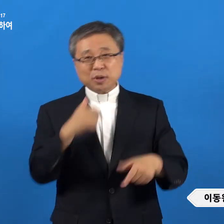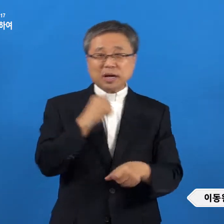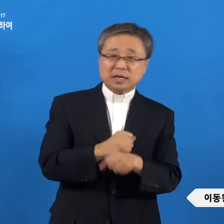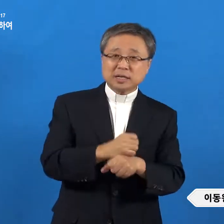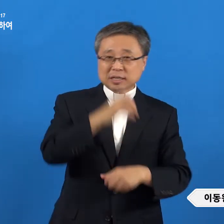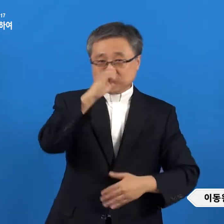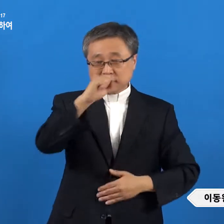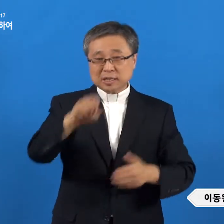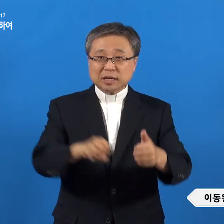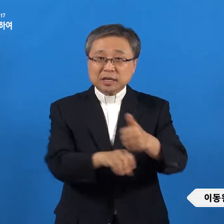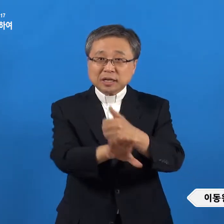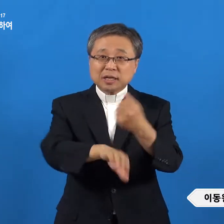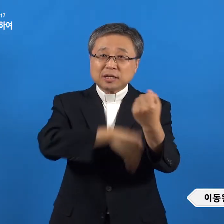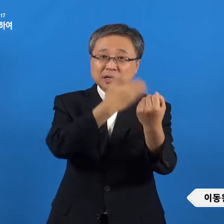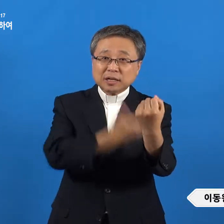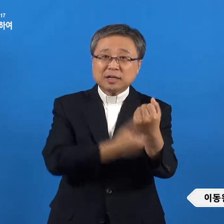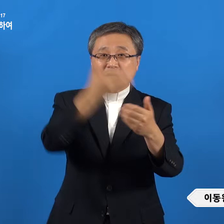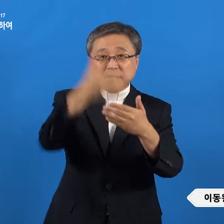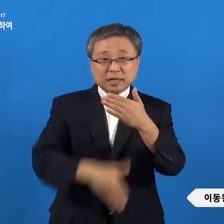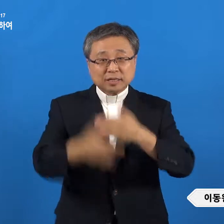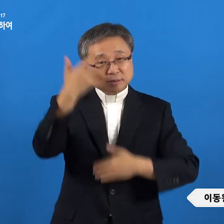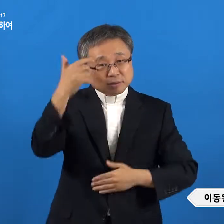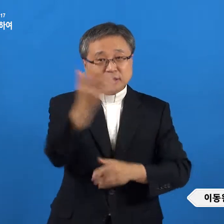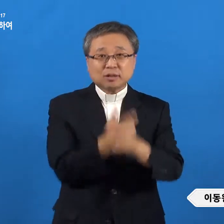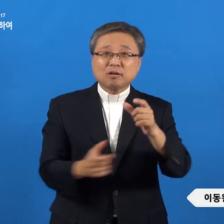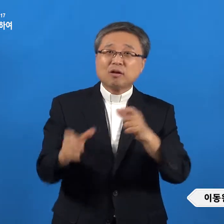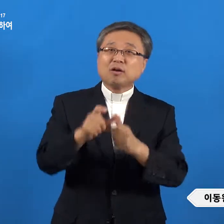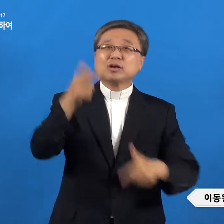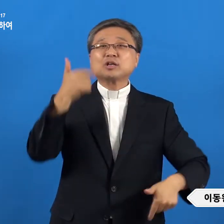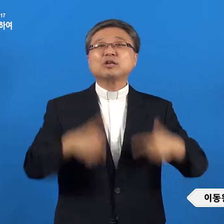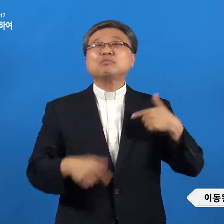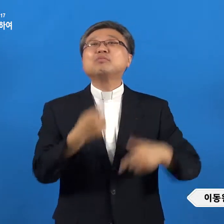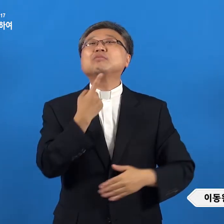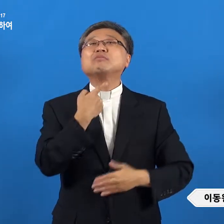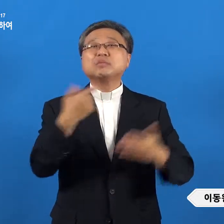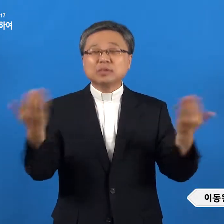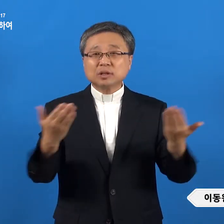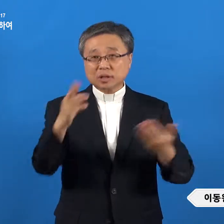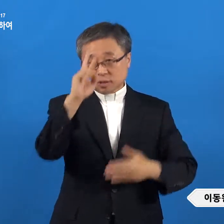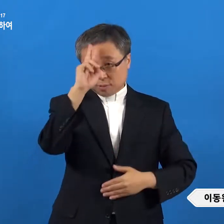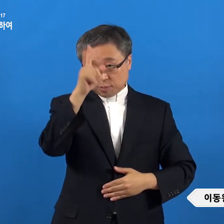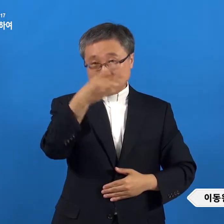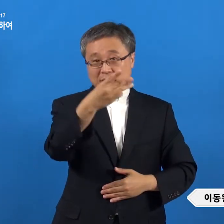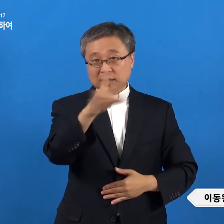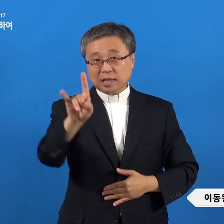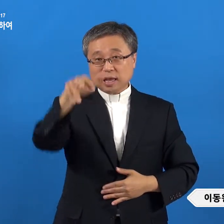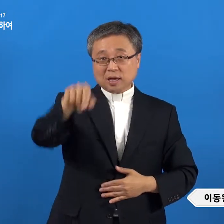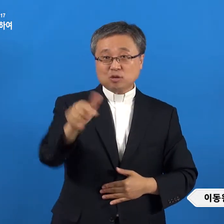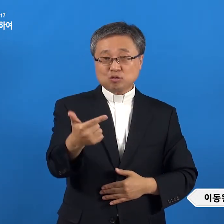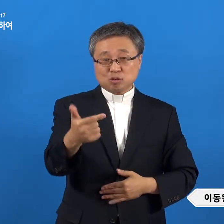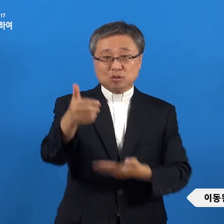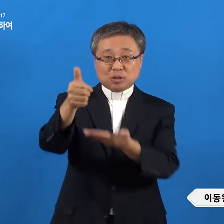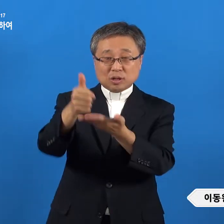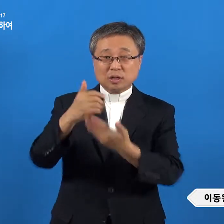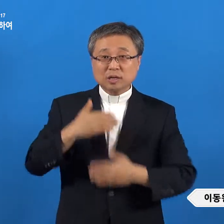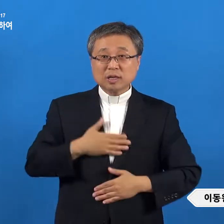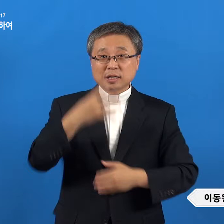영향력을 남기시겠습니까? 더 기뻤던 것은 우리 박태준님께서 한 4년 동안 미국에 잠시 갔을